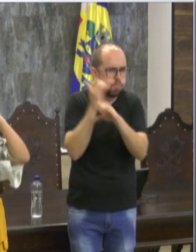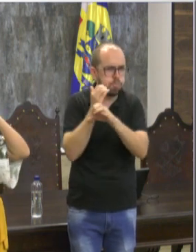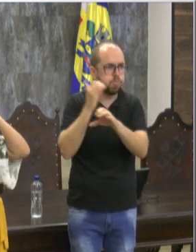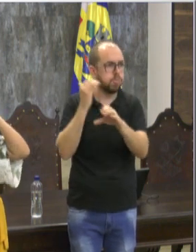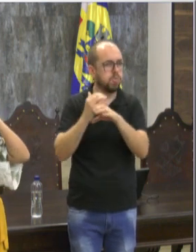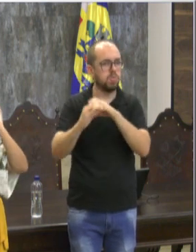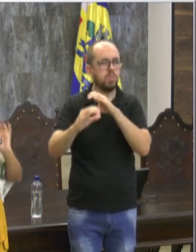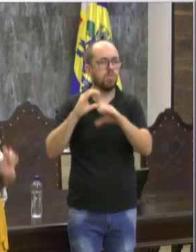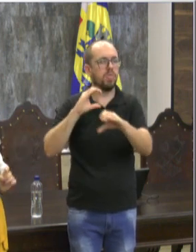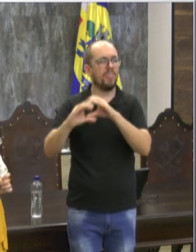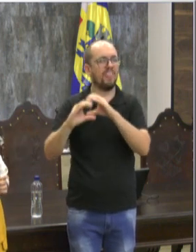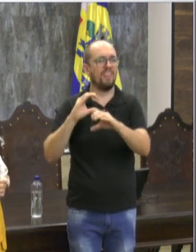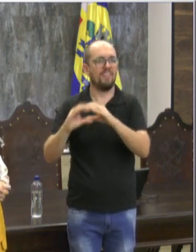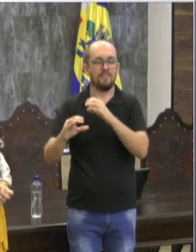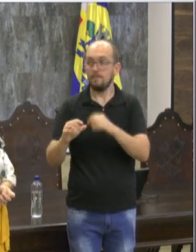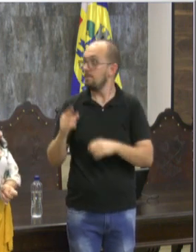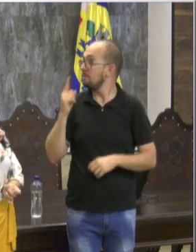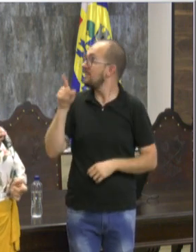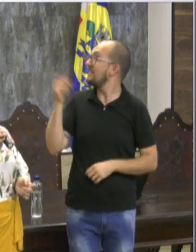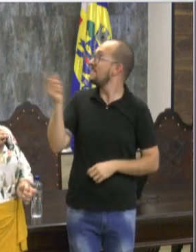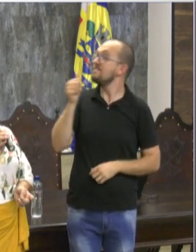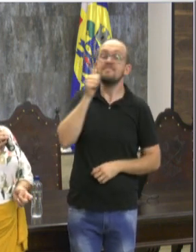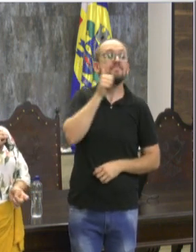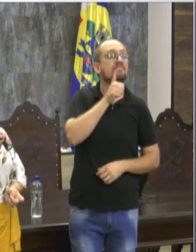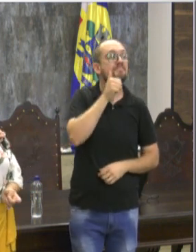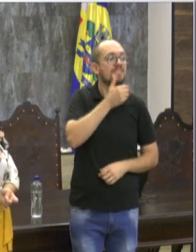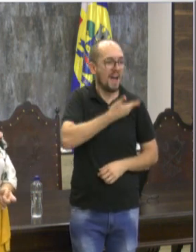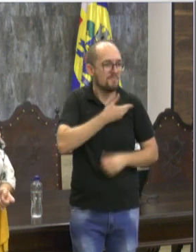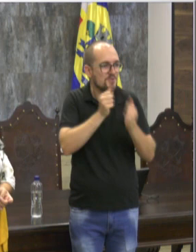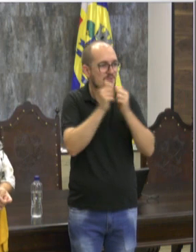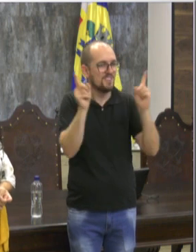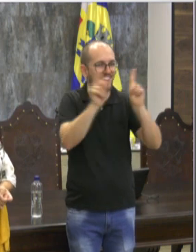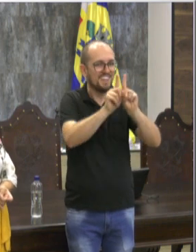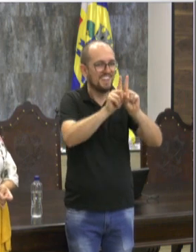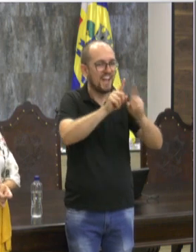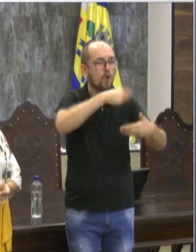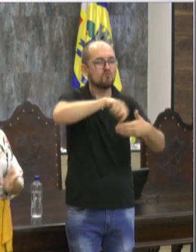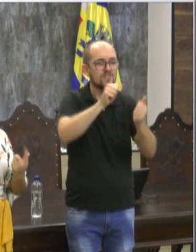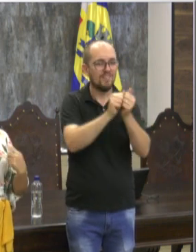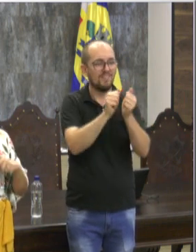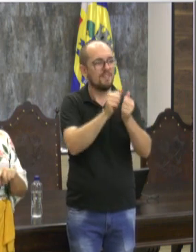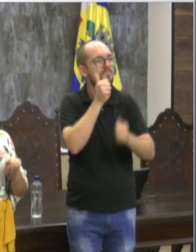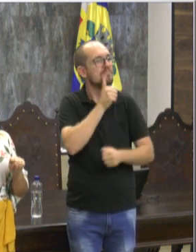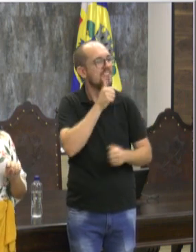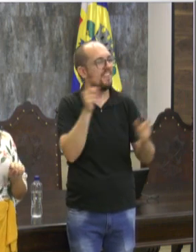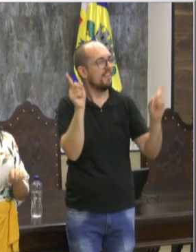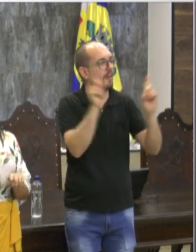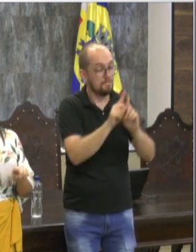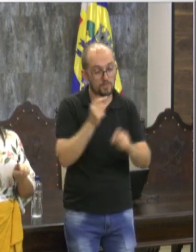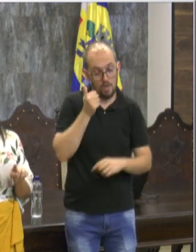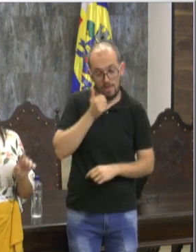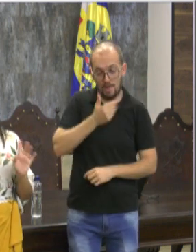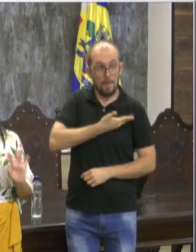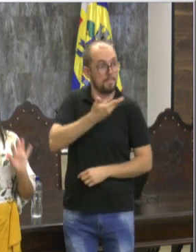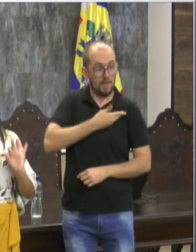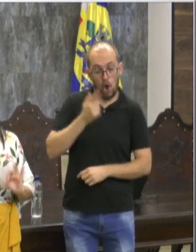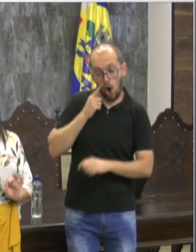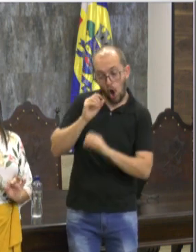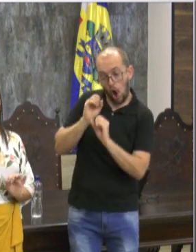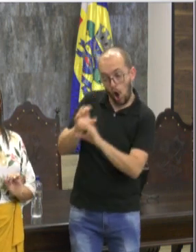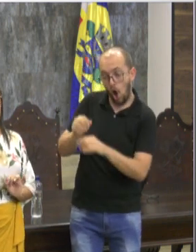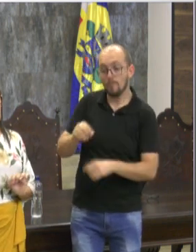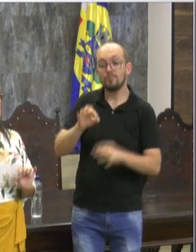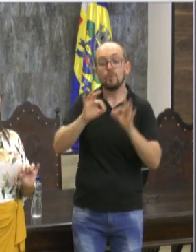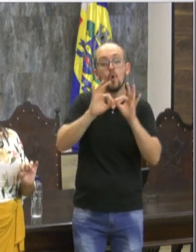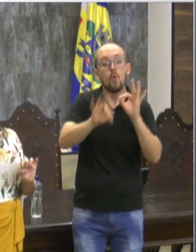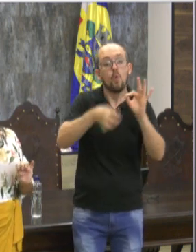primeira foto, a gente pode ver uma amiguinha fazendo a gelatina com ele na cozinha. Então, essa amiga vai falar para ele, a gente vai fazer gelatina de